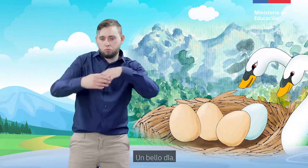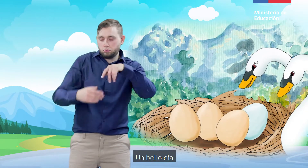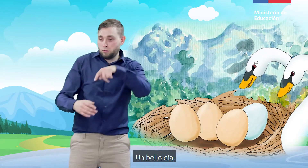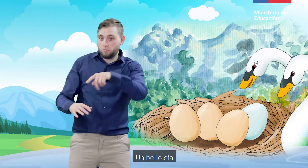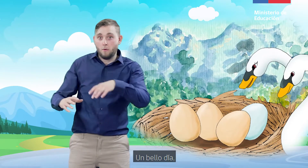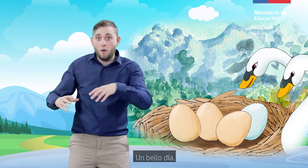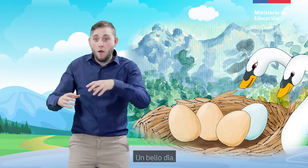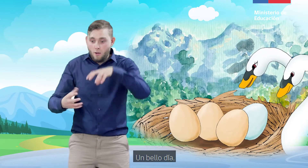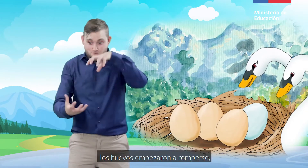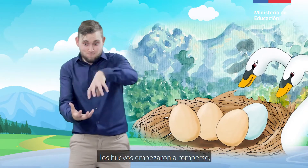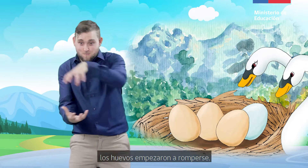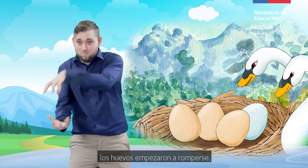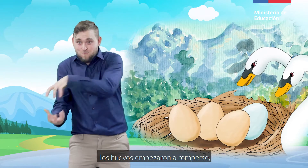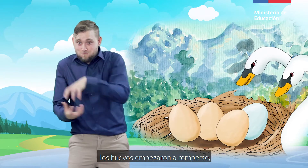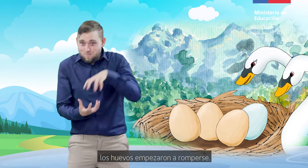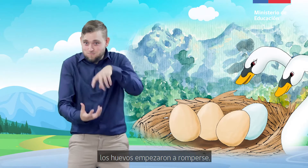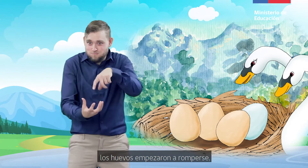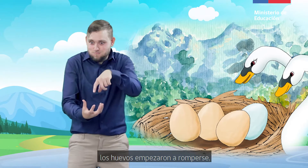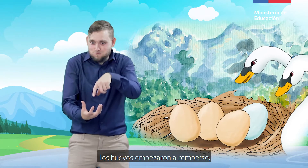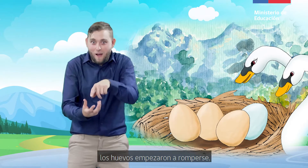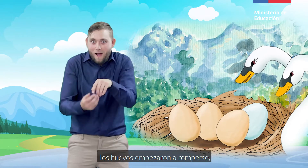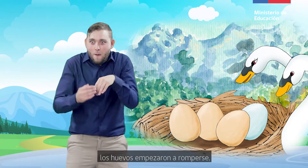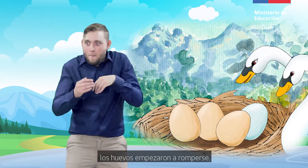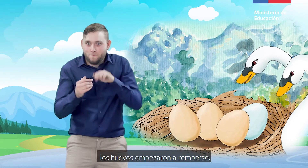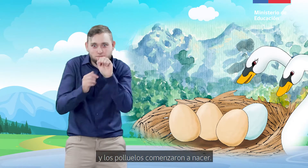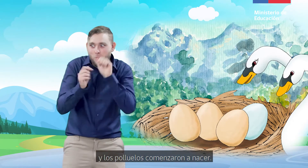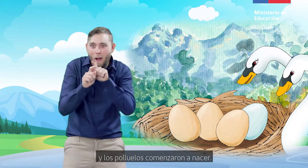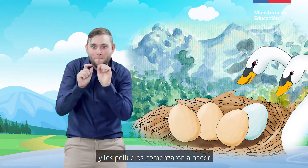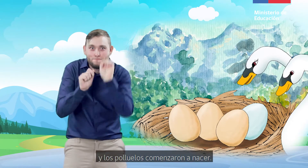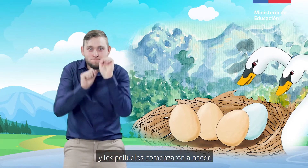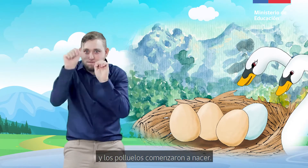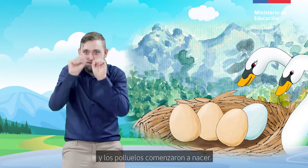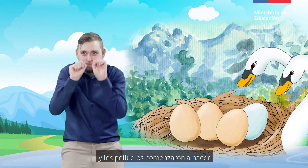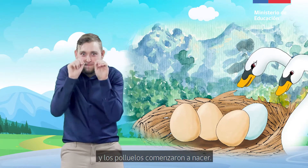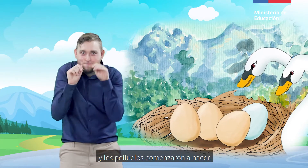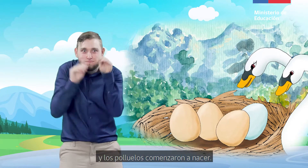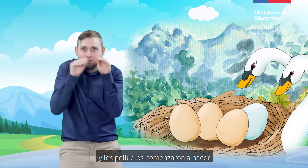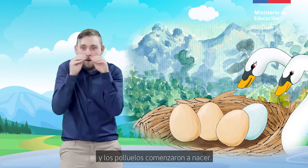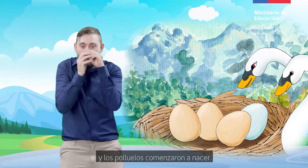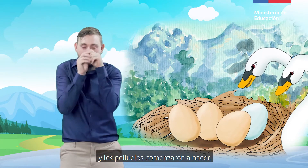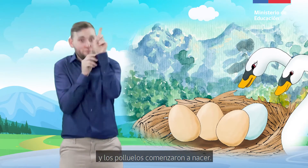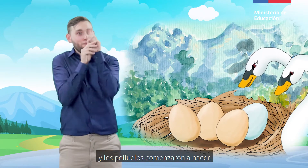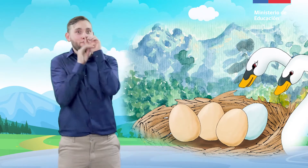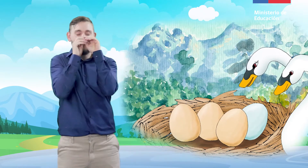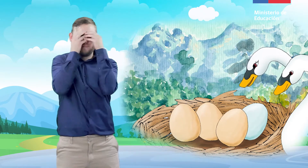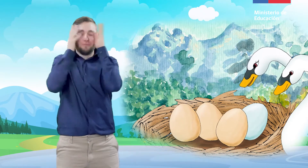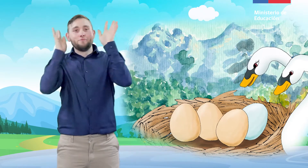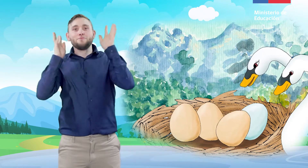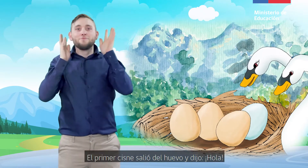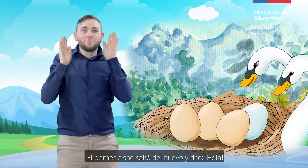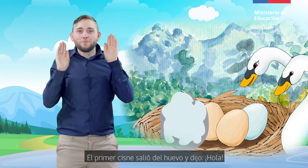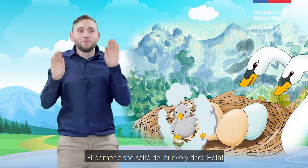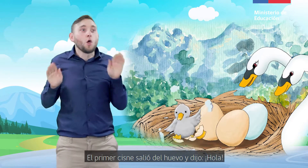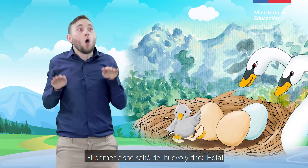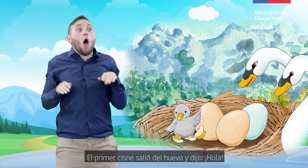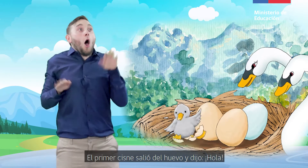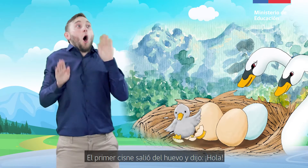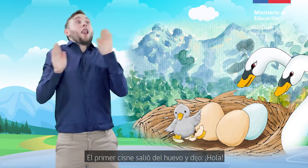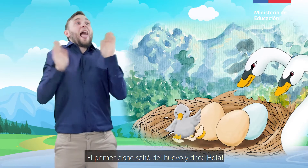Un bello día, los huevos empezaron a romperse y los polluelos comenzaron a nacer. El primer cisne